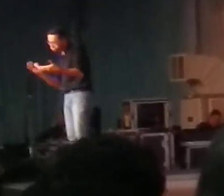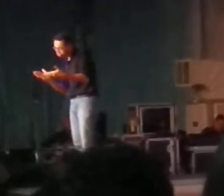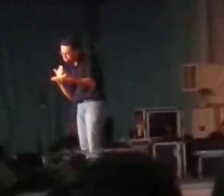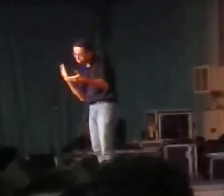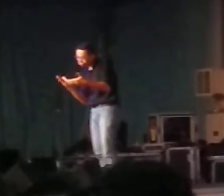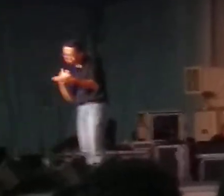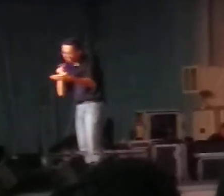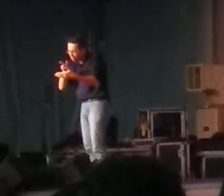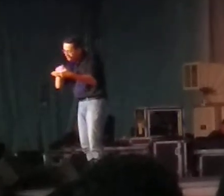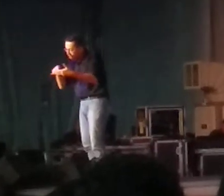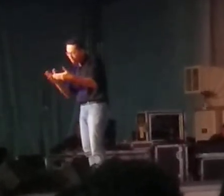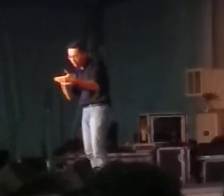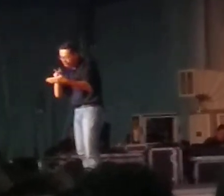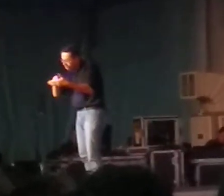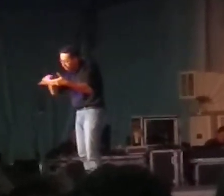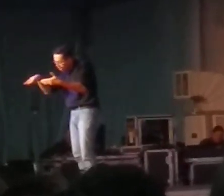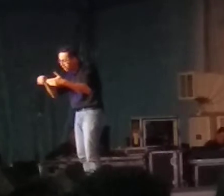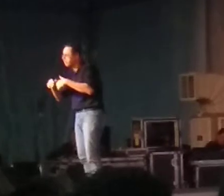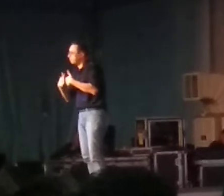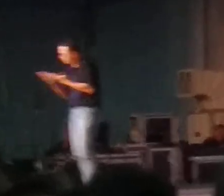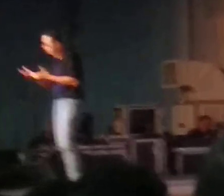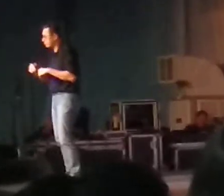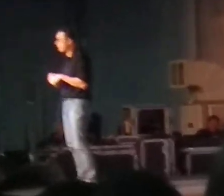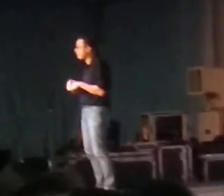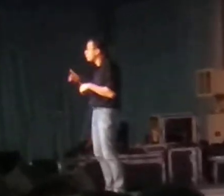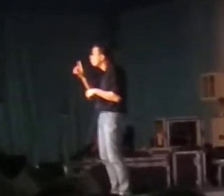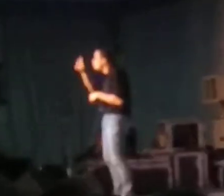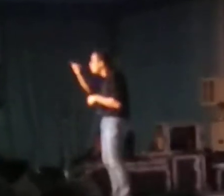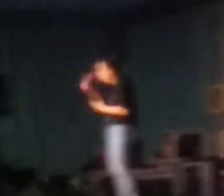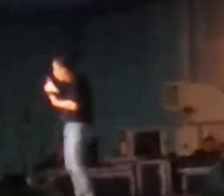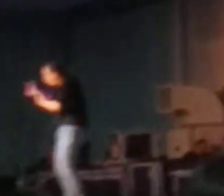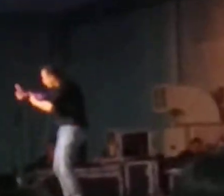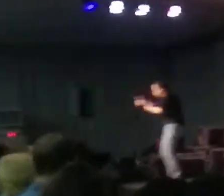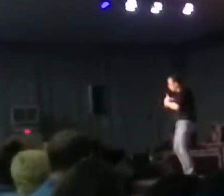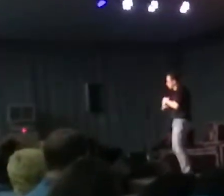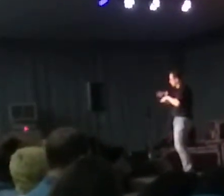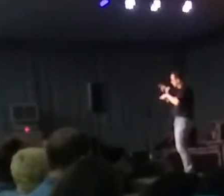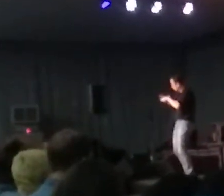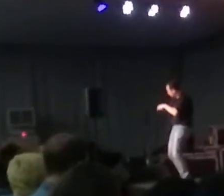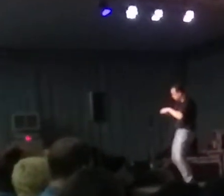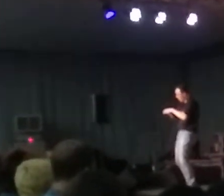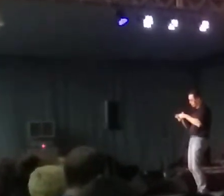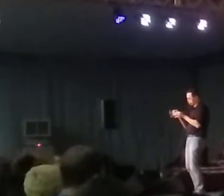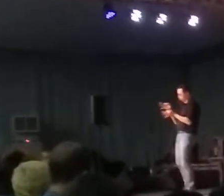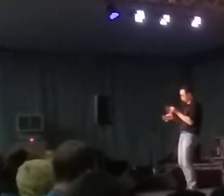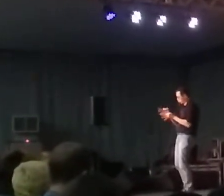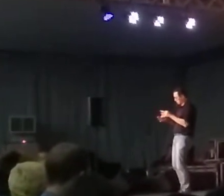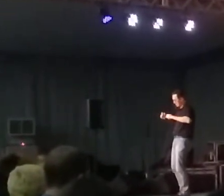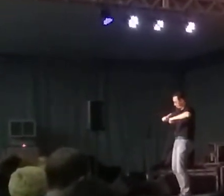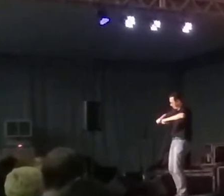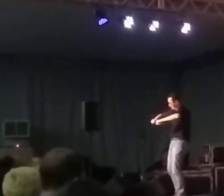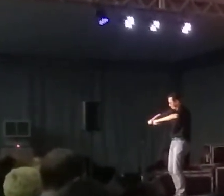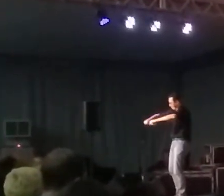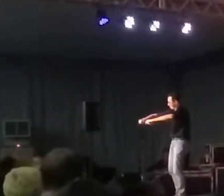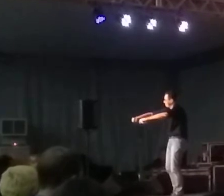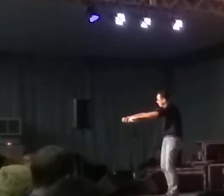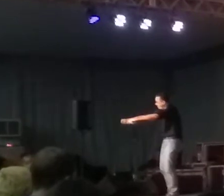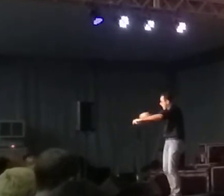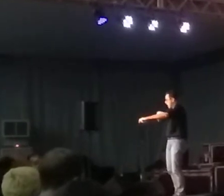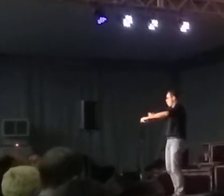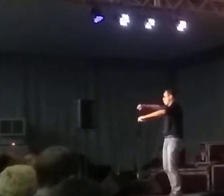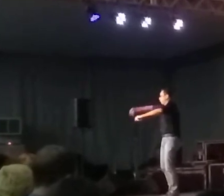Durante o júri, eu fui convidada para sentar no plenário, foi muito importante, e fui muito questionada. Teve uma moça que, num dos